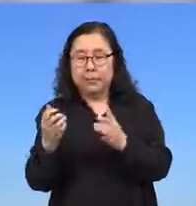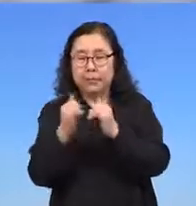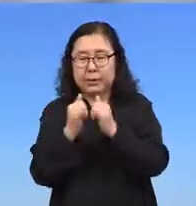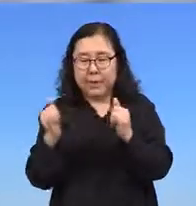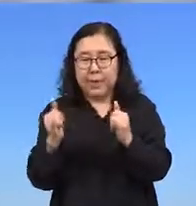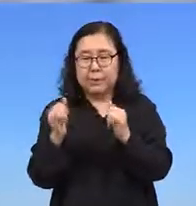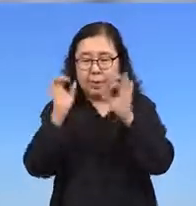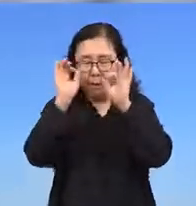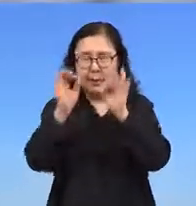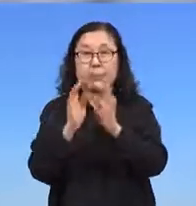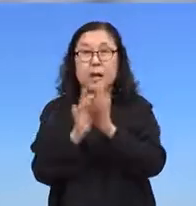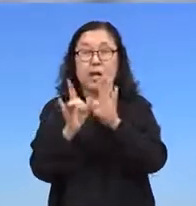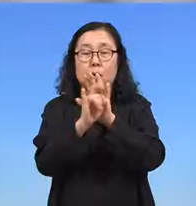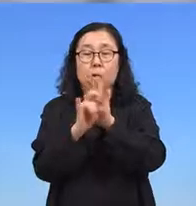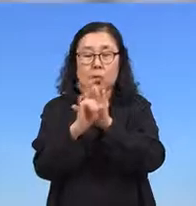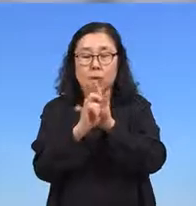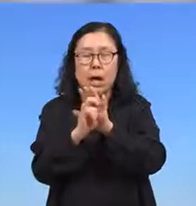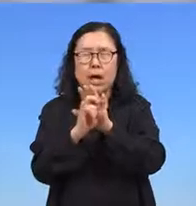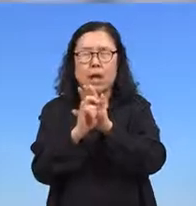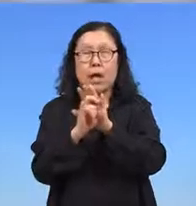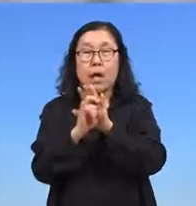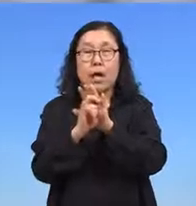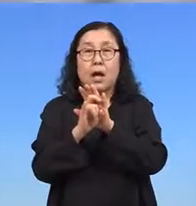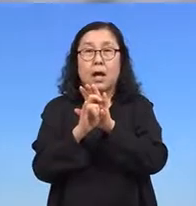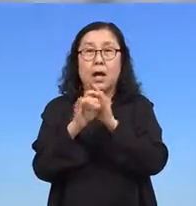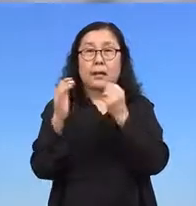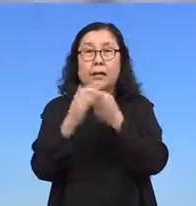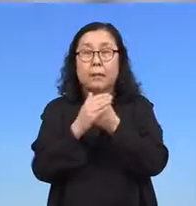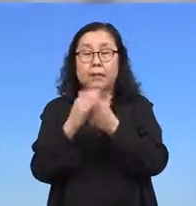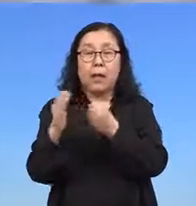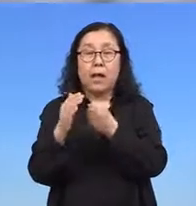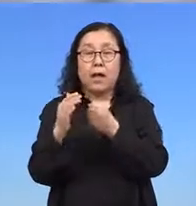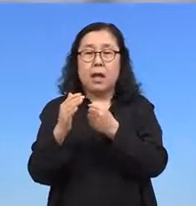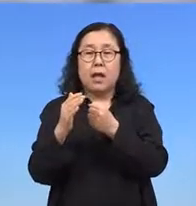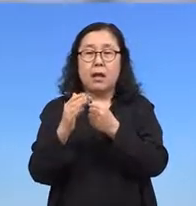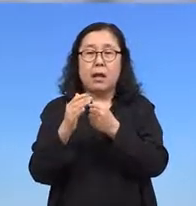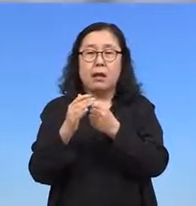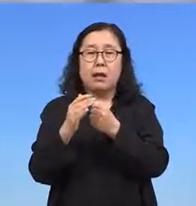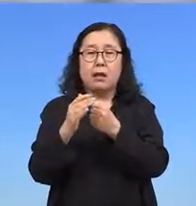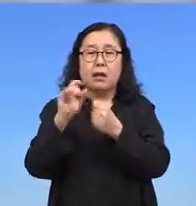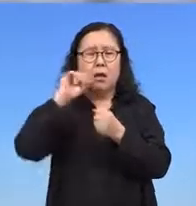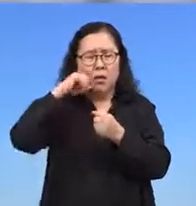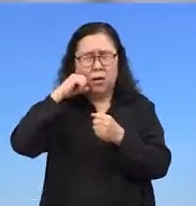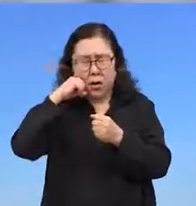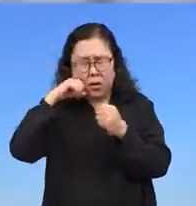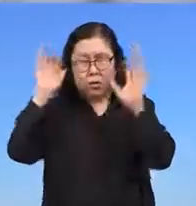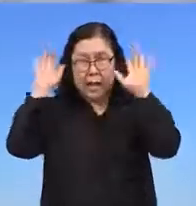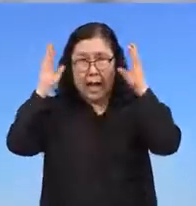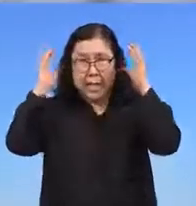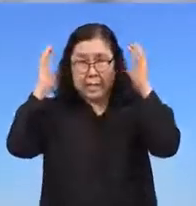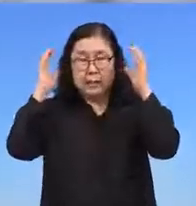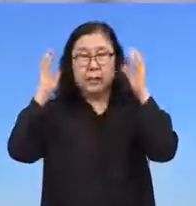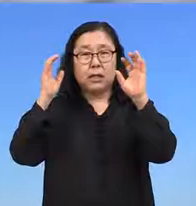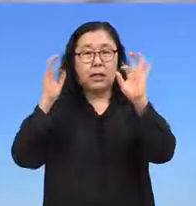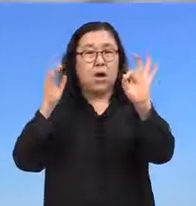하나 봤습니다. 코로나 사태 이후로 취약계층 아동 10명 중에서 4명가량이 집에서 부모 없이